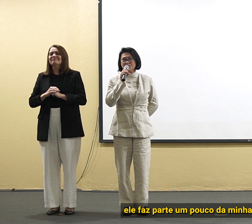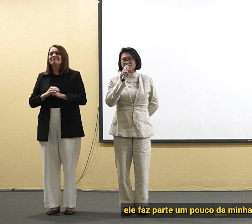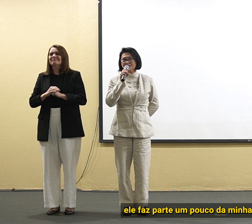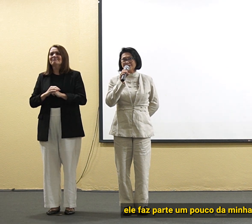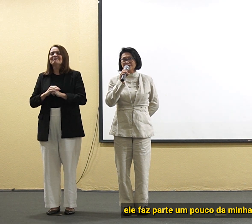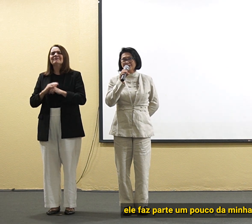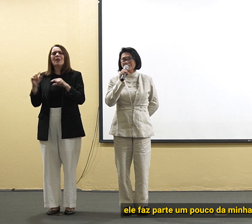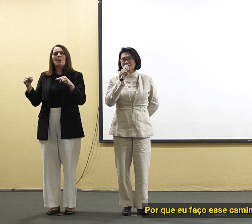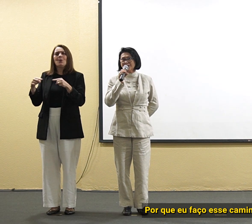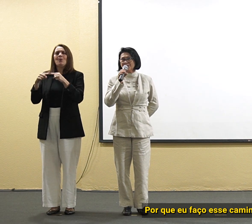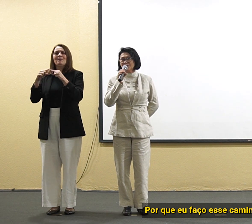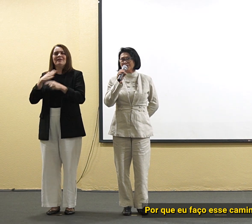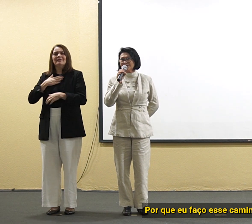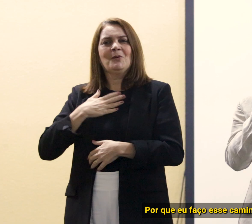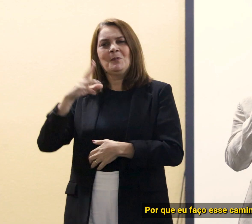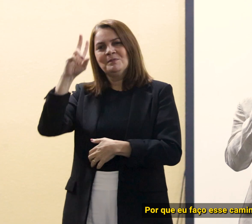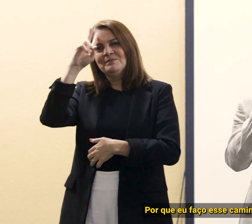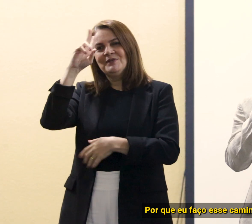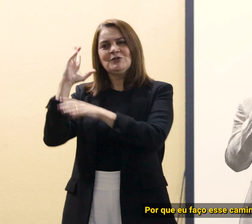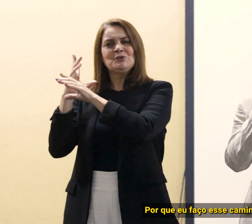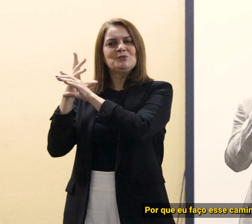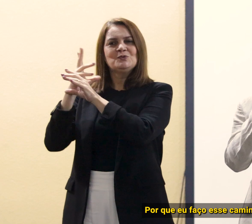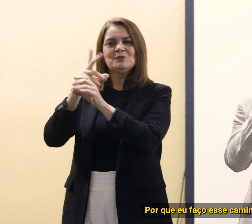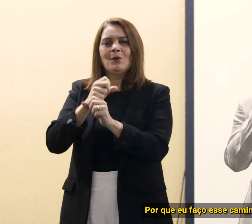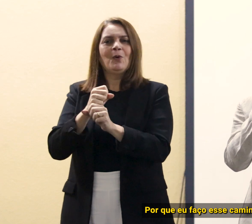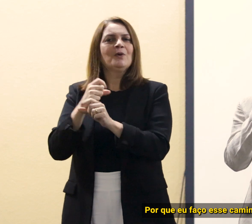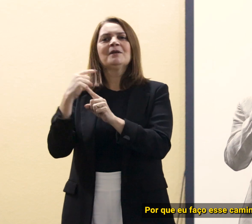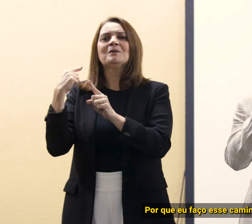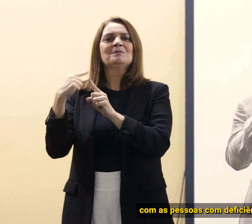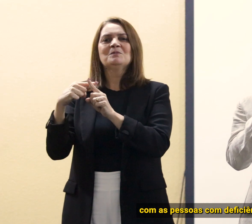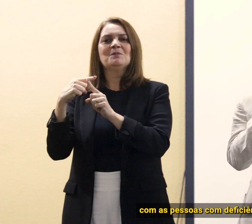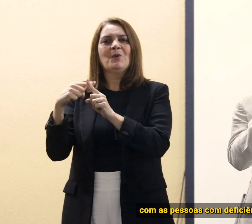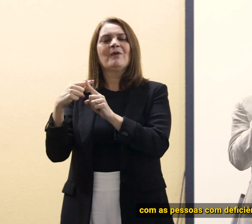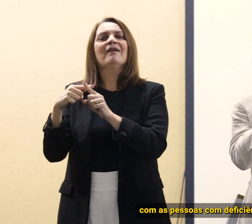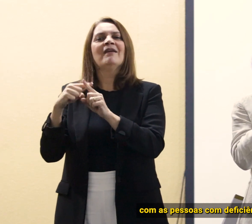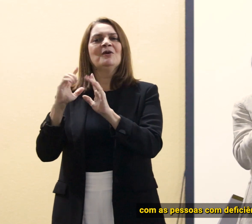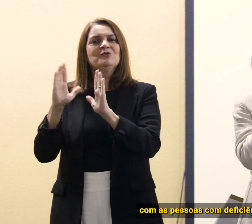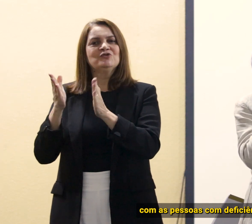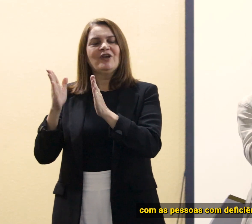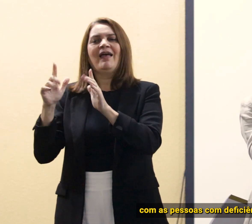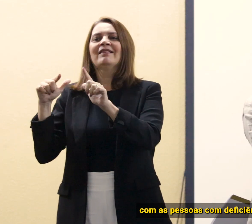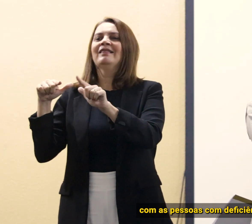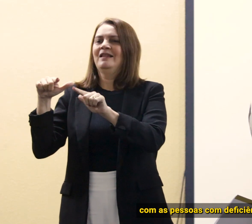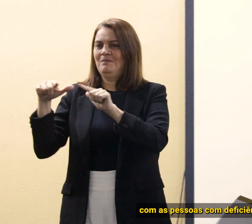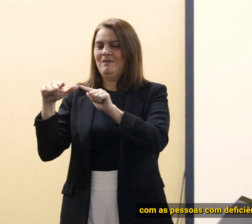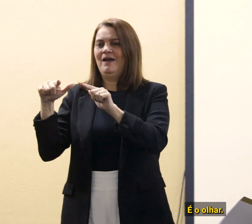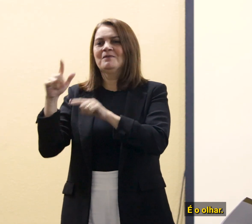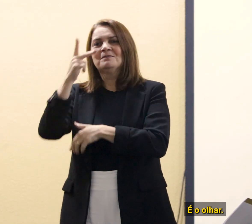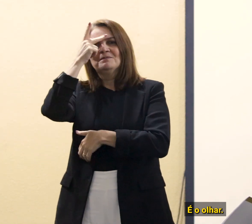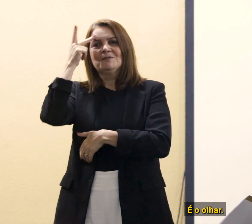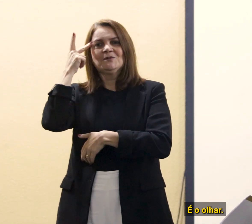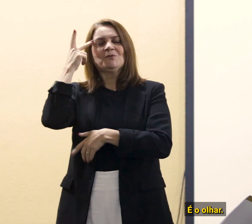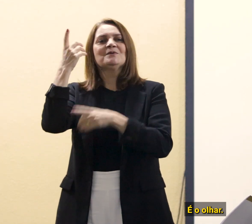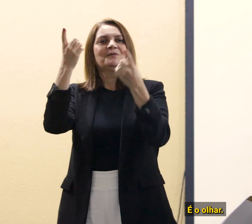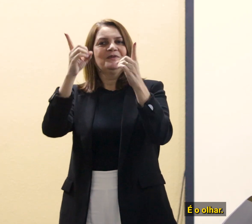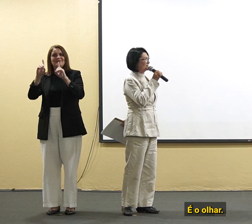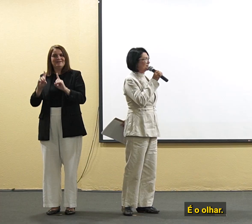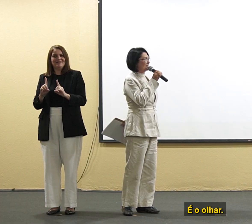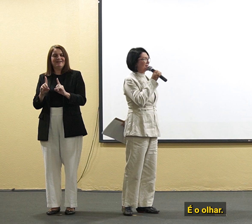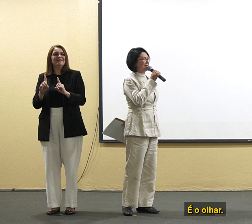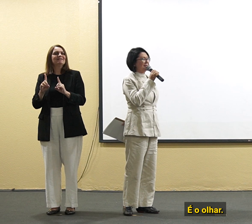minha história, por que que eu faço esse caminhar com as pessoas com deficiência. É o olhar.